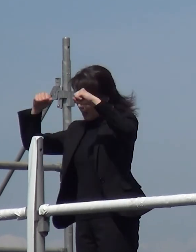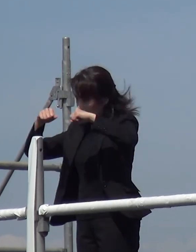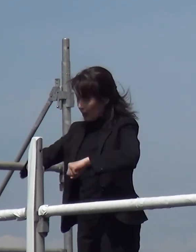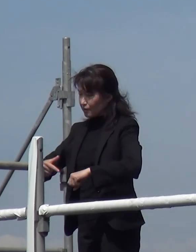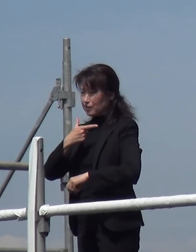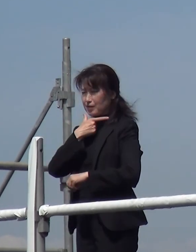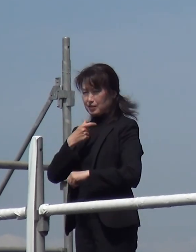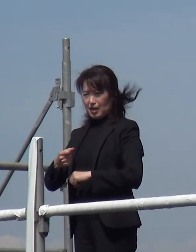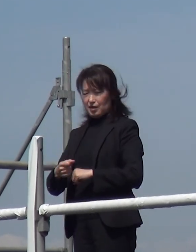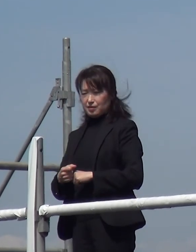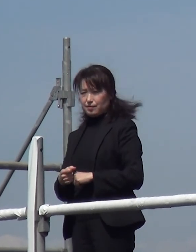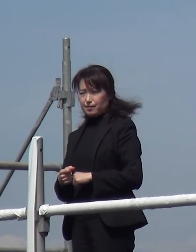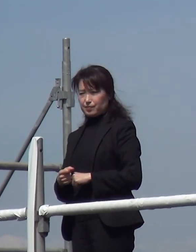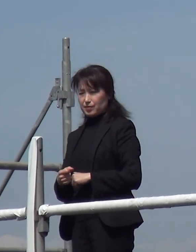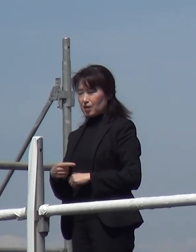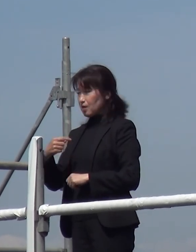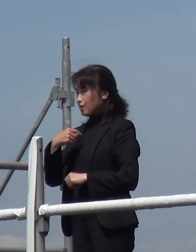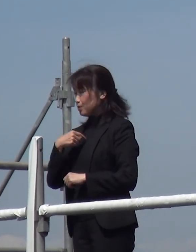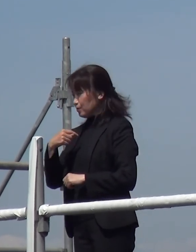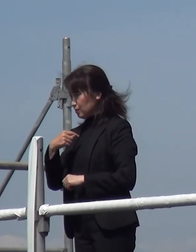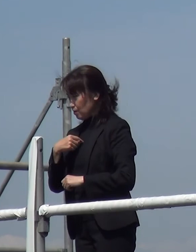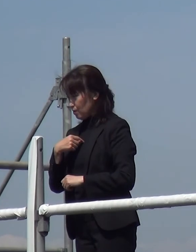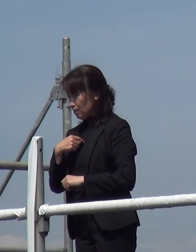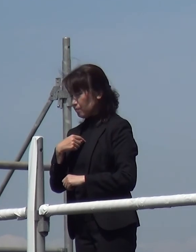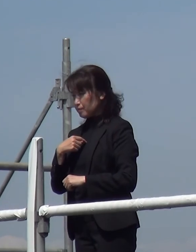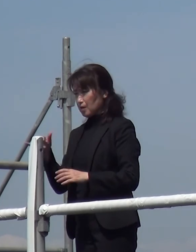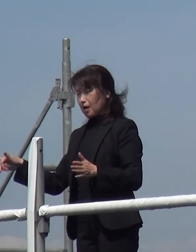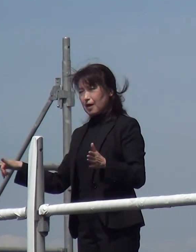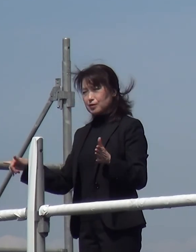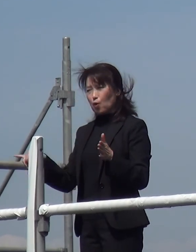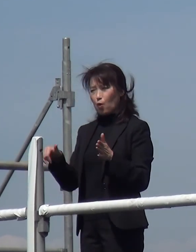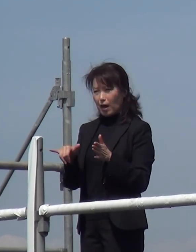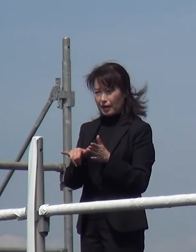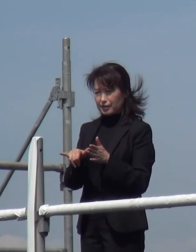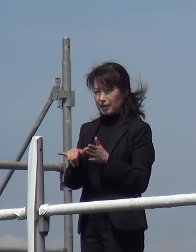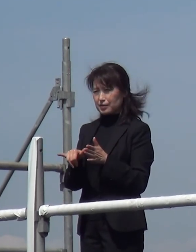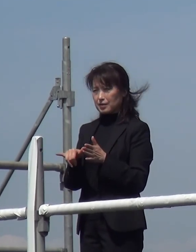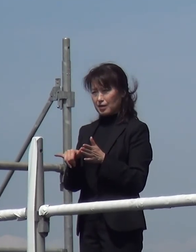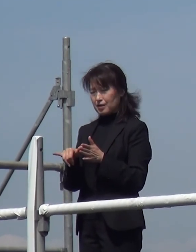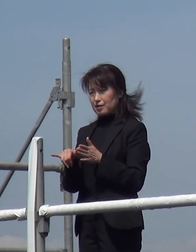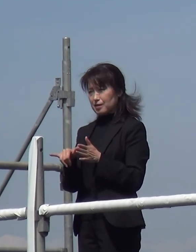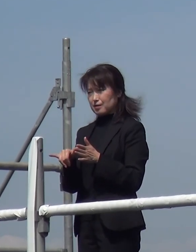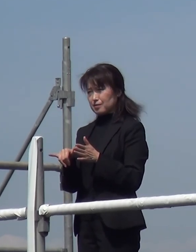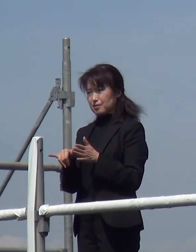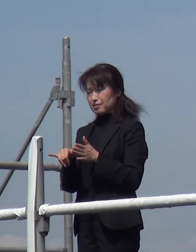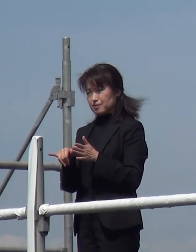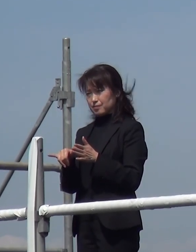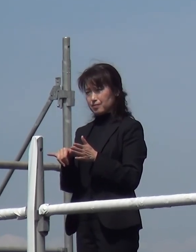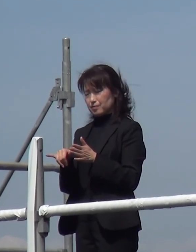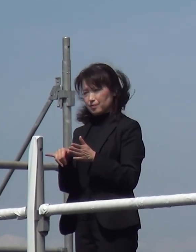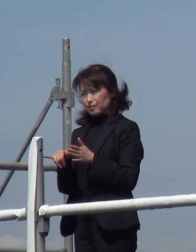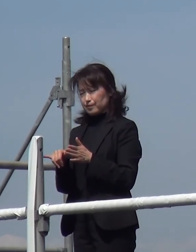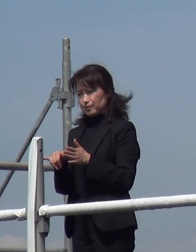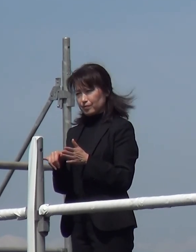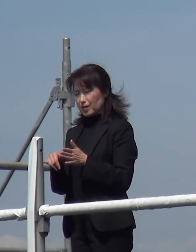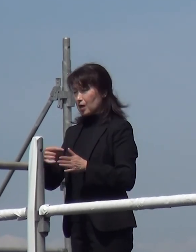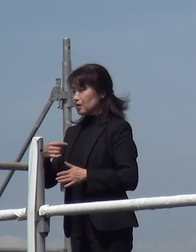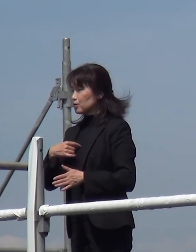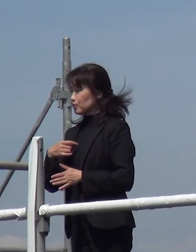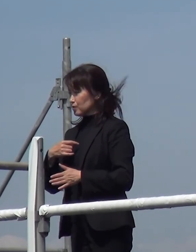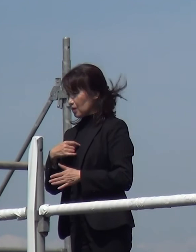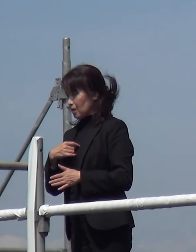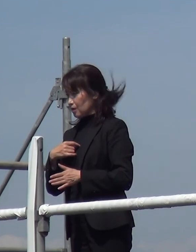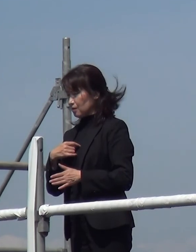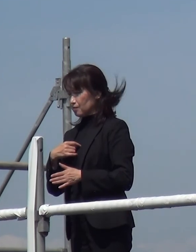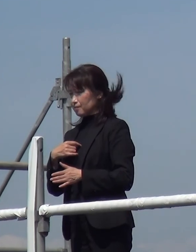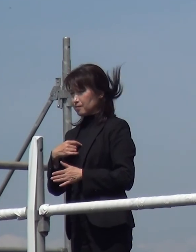したい。そのことを自分の生涯やってもういろいろとすることはないでしょうが、自分がこ